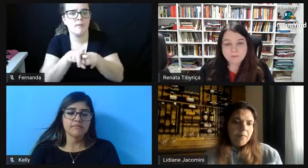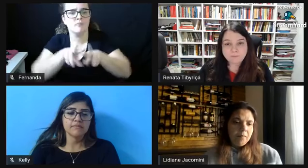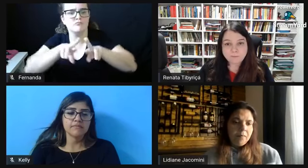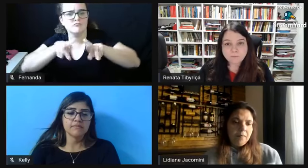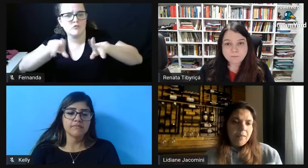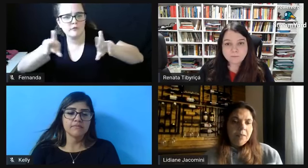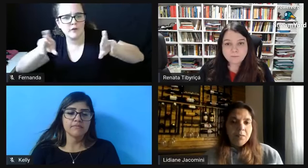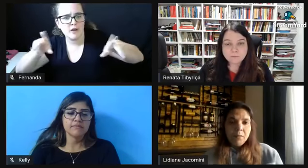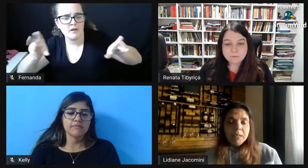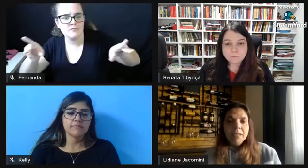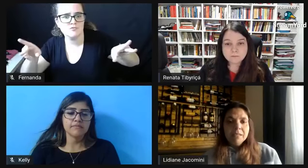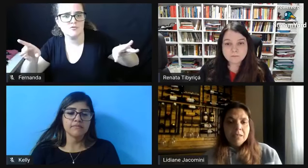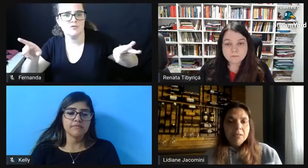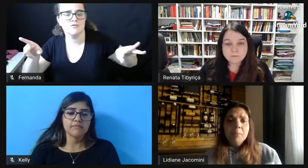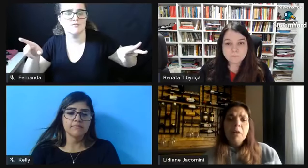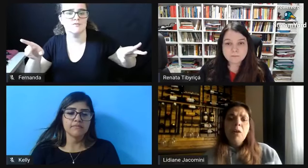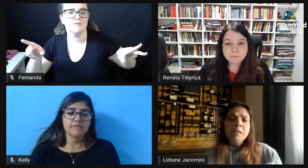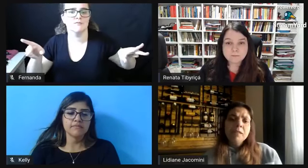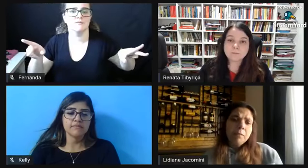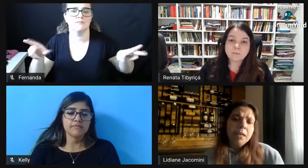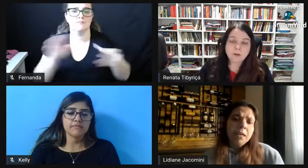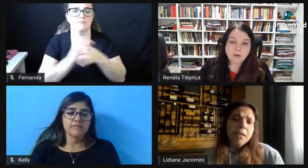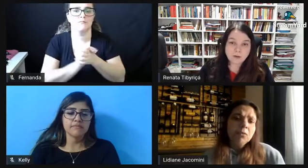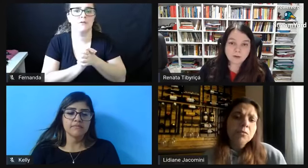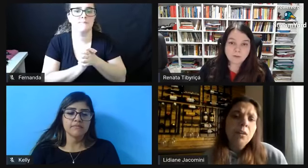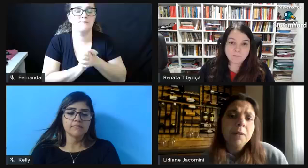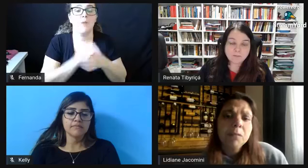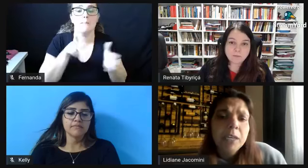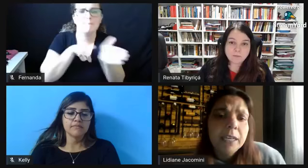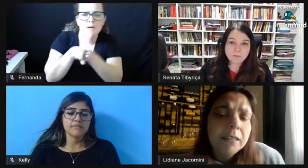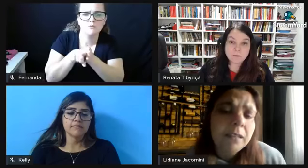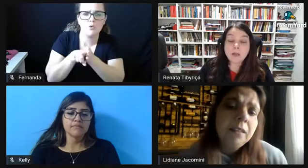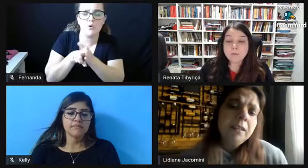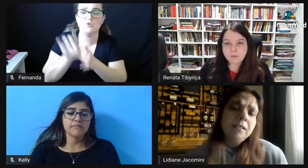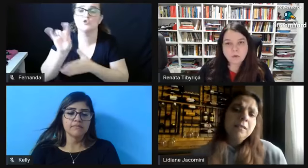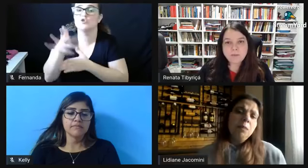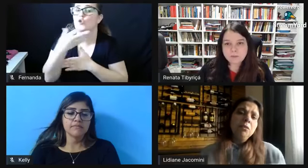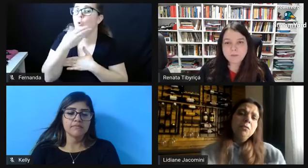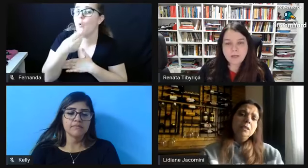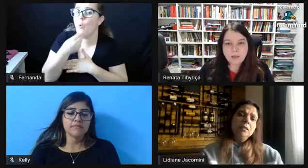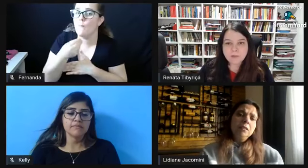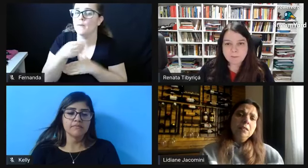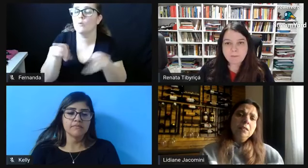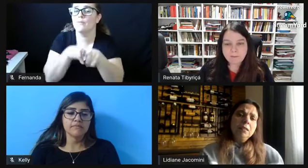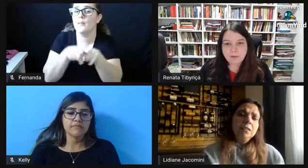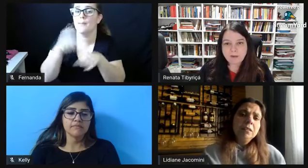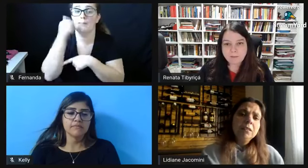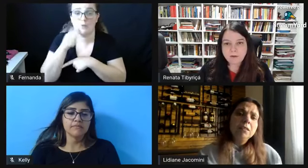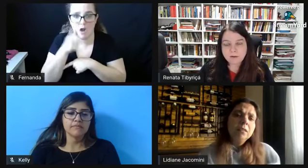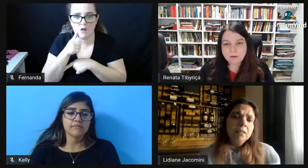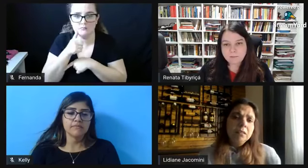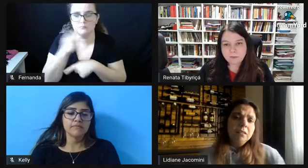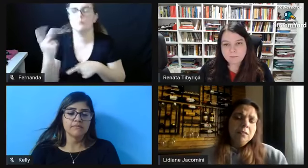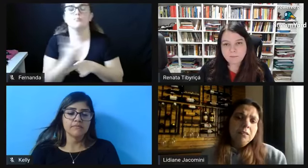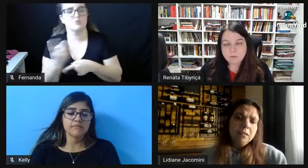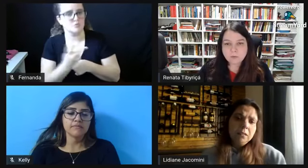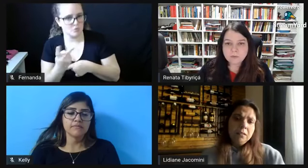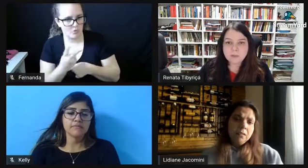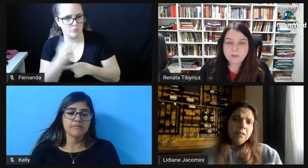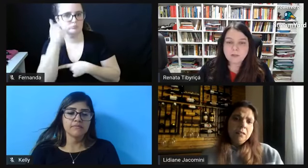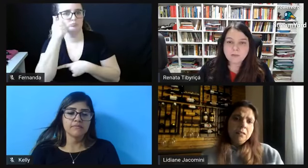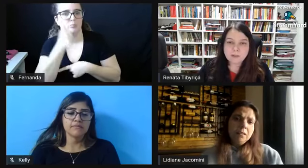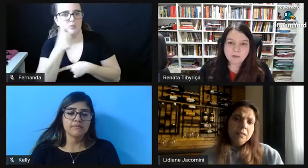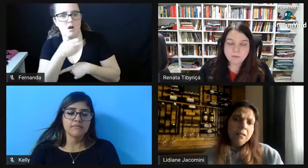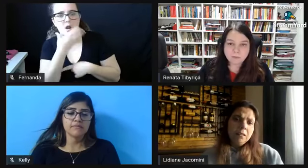semelhantes. Tomara que dê certo, né? Para homens também ou só para as mulheres? Para homens e mulheres, para